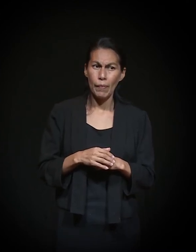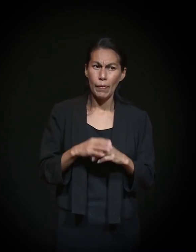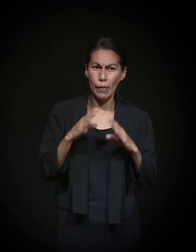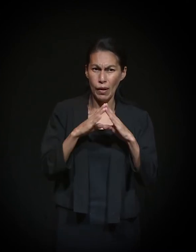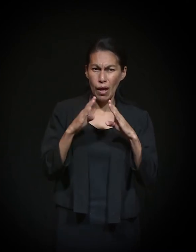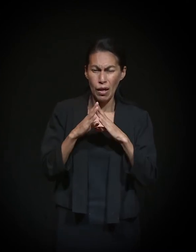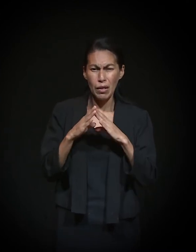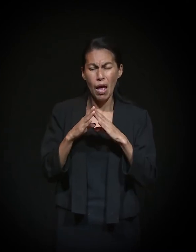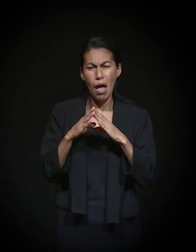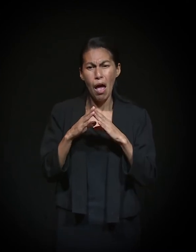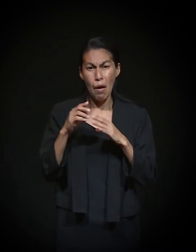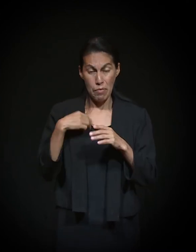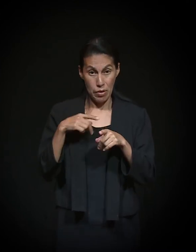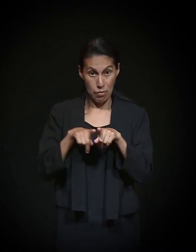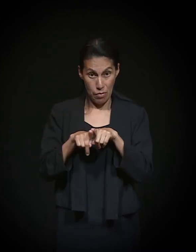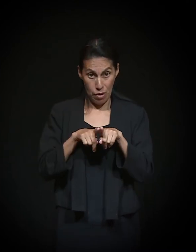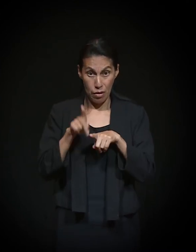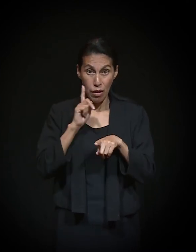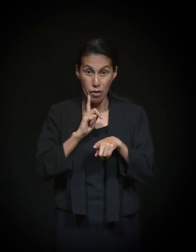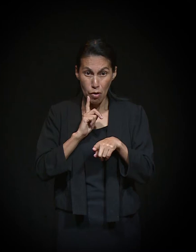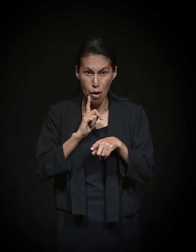Junto de la casa y lavando la ropa.